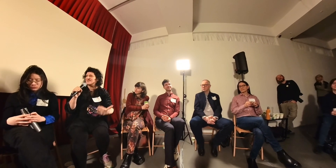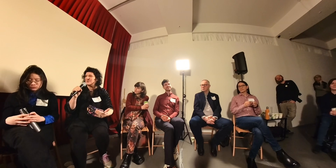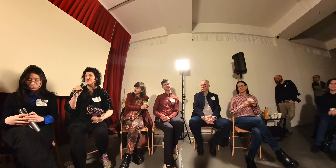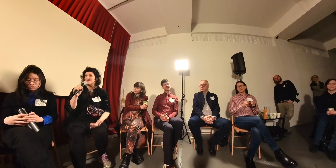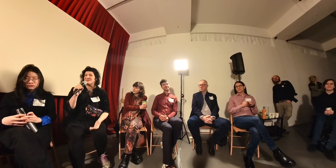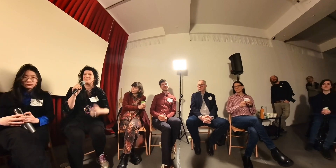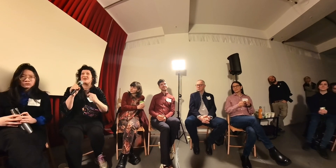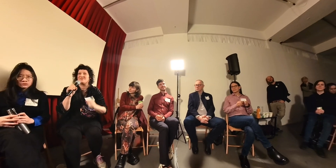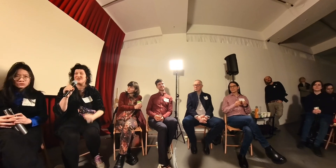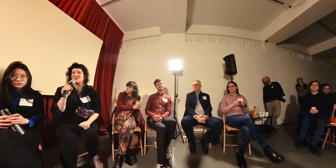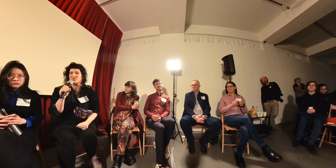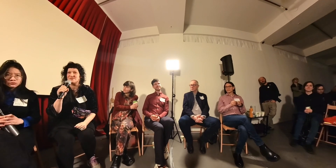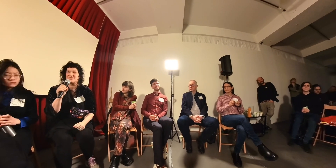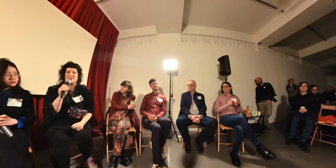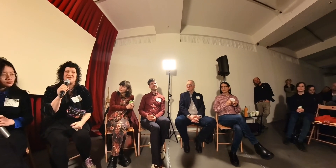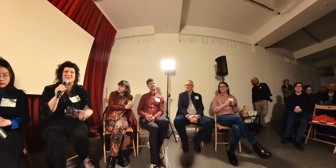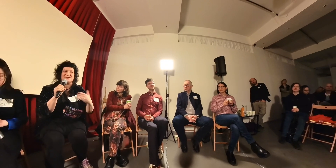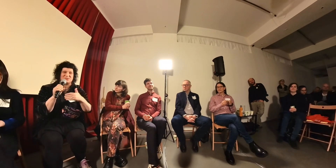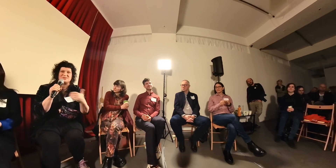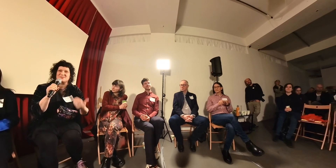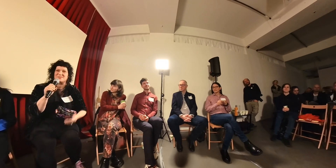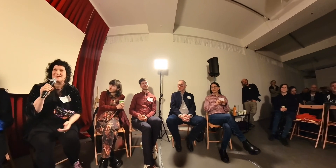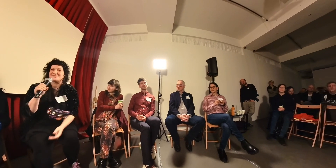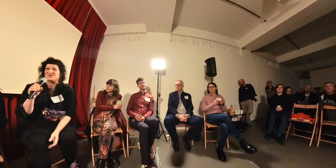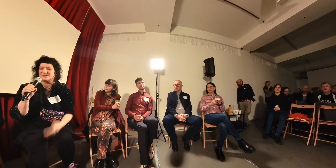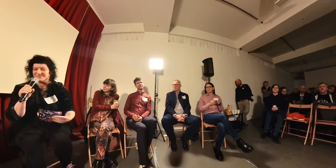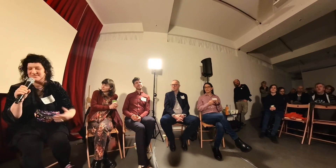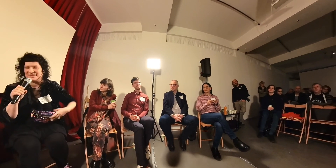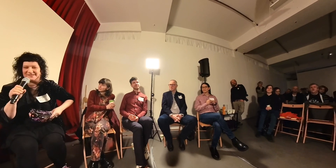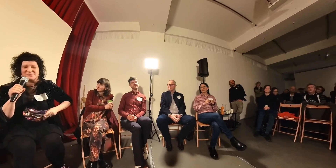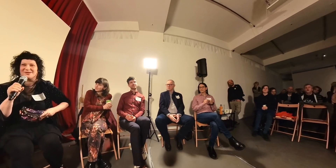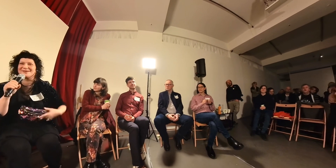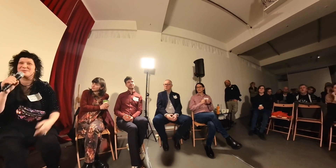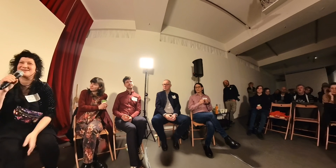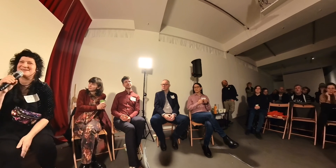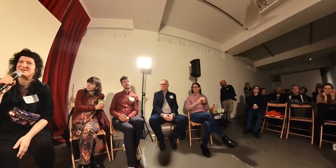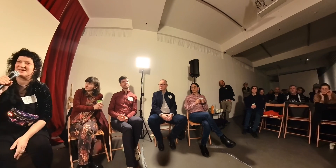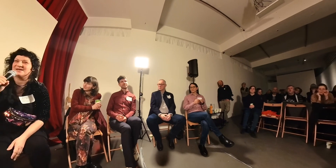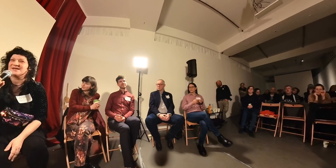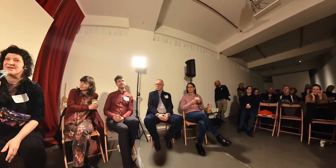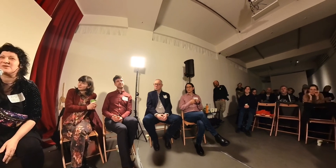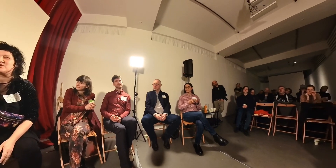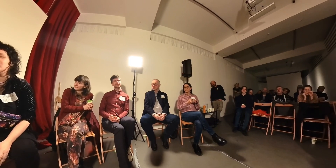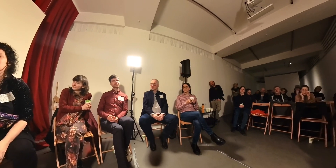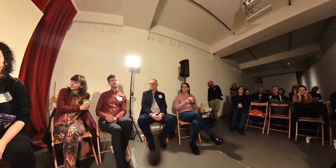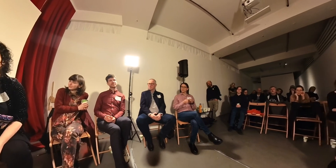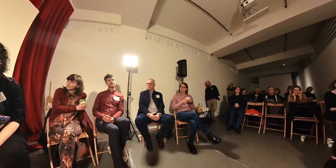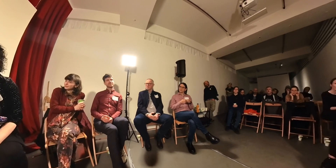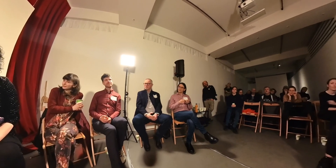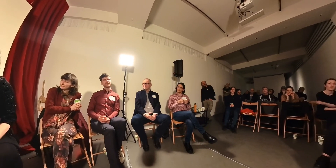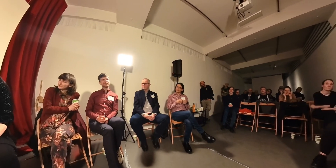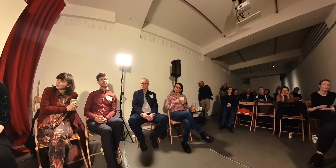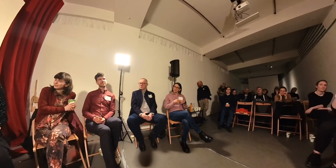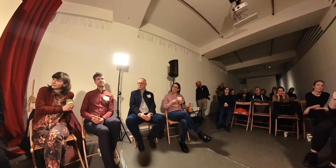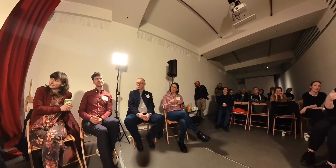používalo, učili sa o tom deti. A napríklad Vierka Duždová Horvatová, ktorú som spomínala, že je členka Romanek ale Pantera, tak ona povedala, že v živote